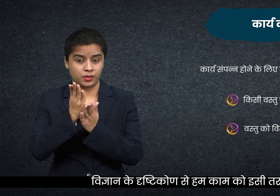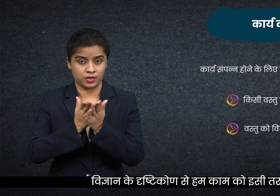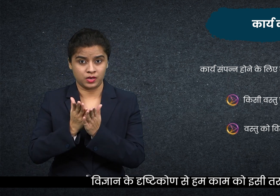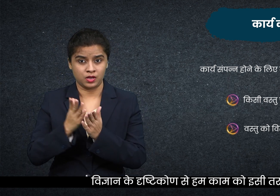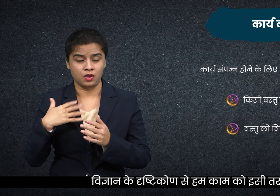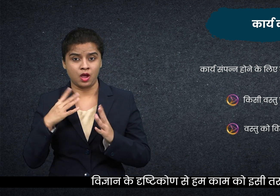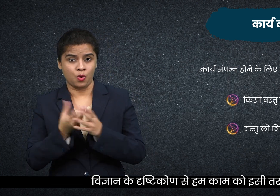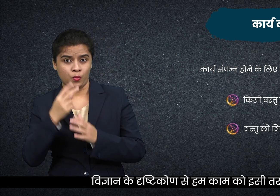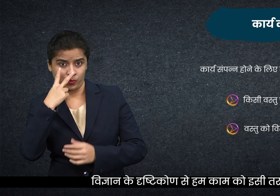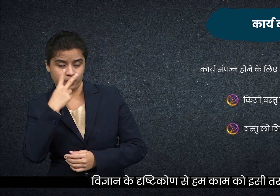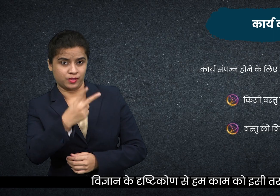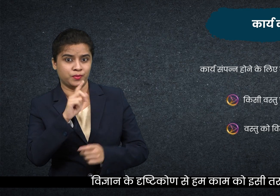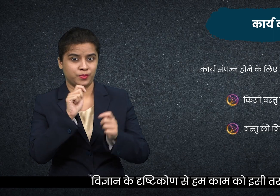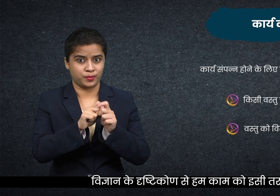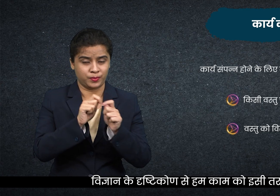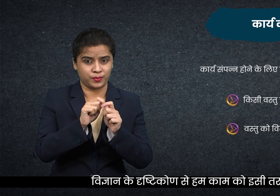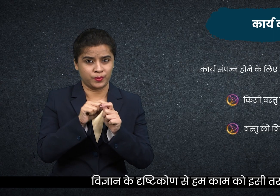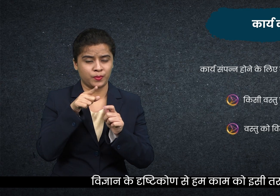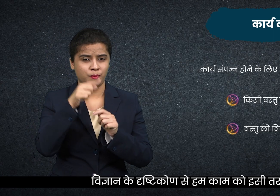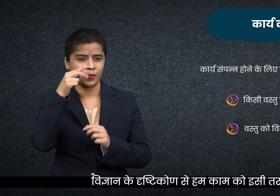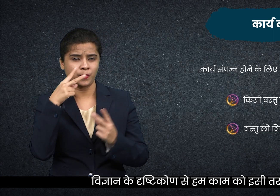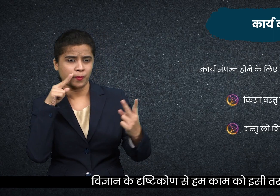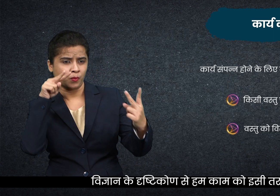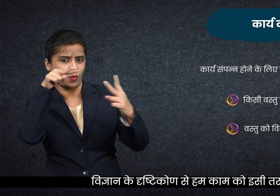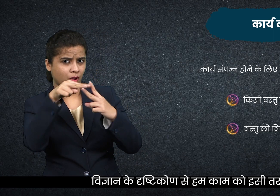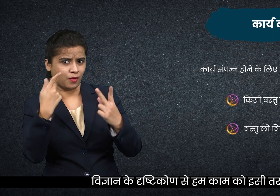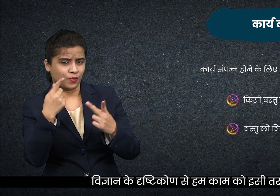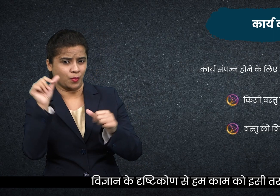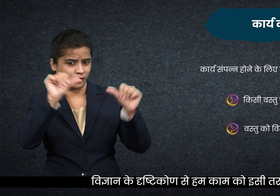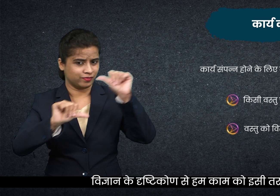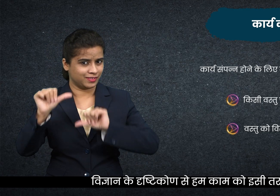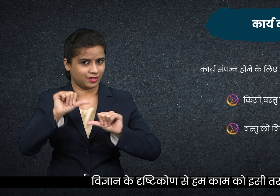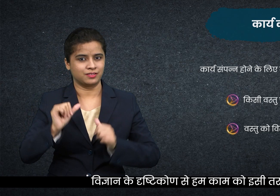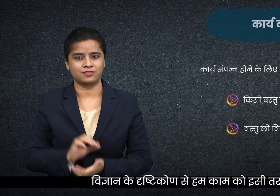विज्ञान के दृष्टिकोण से हम काम को इसी तरह देखते हैं।